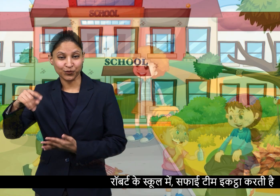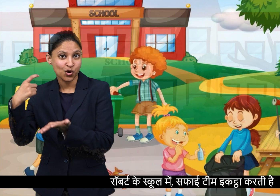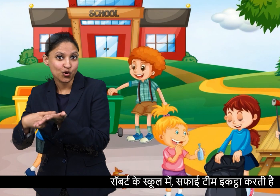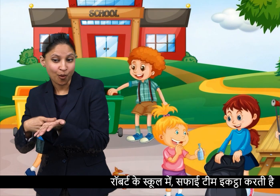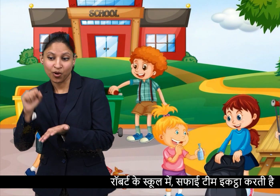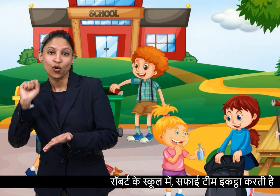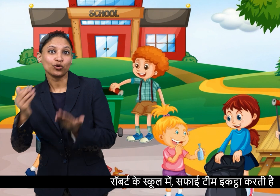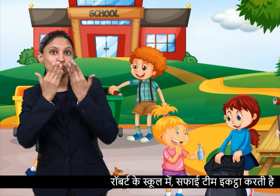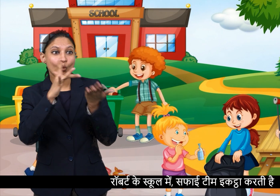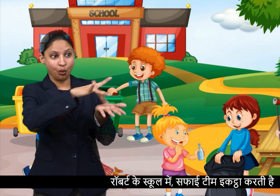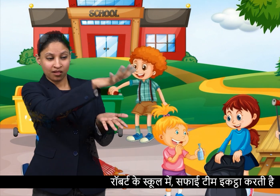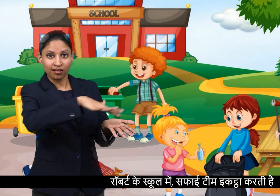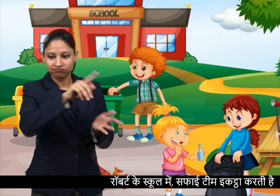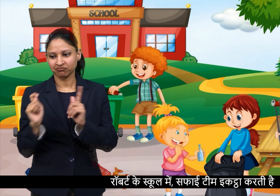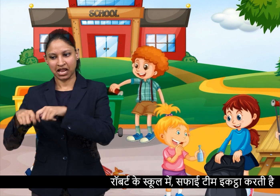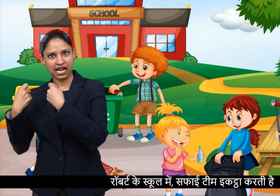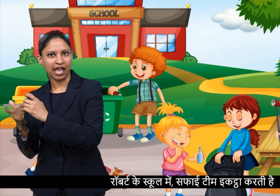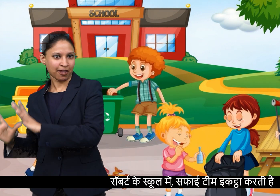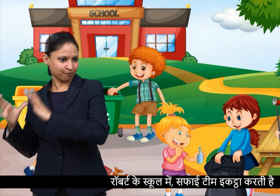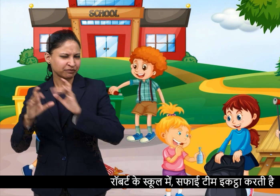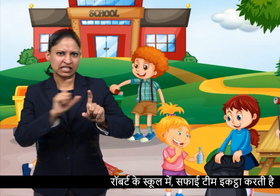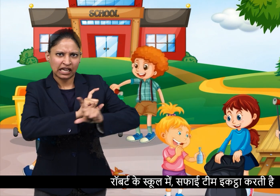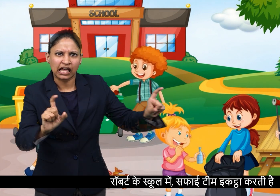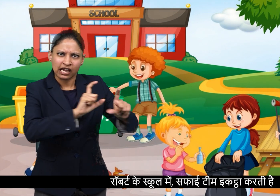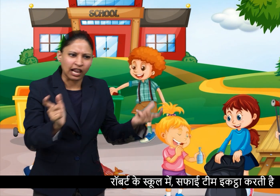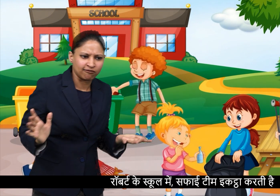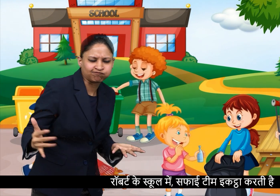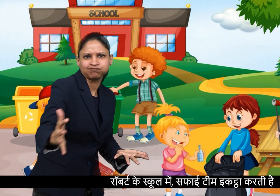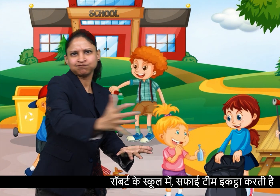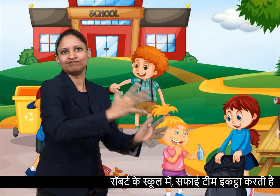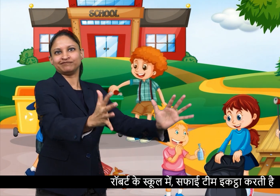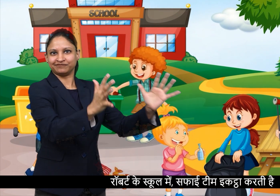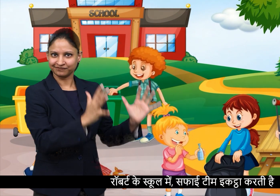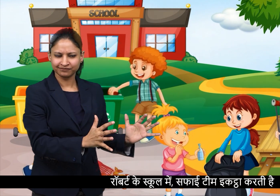रॉबर्ट्स के स्कूल में सफाई टीम इकट्ठा करती है।